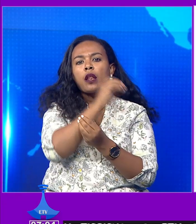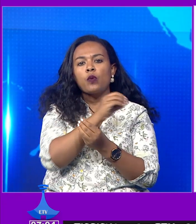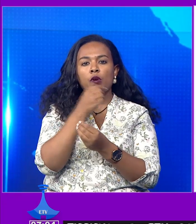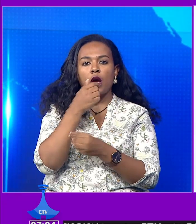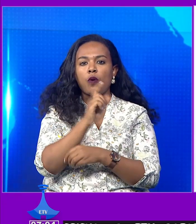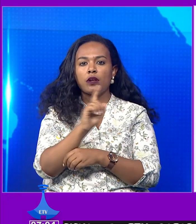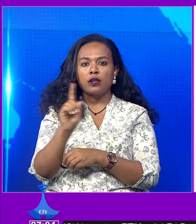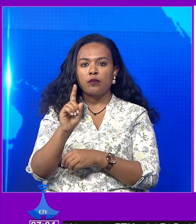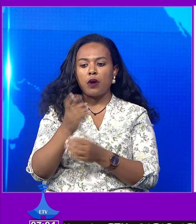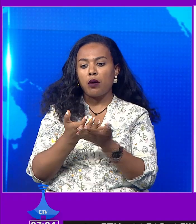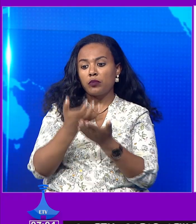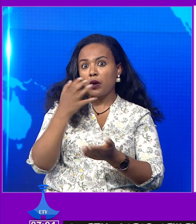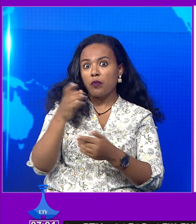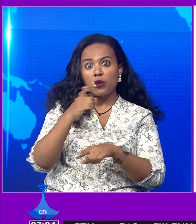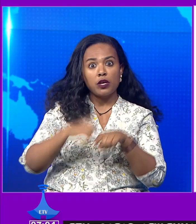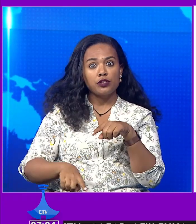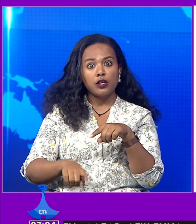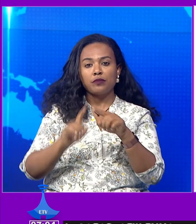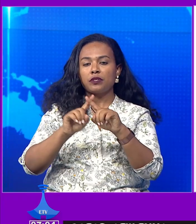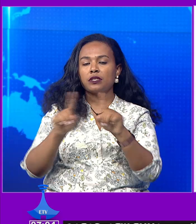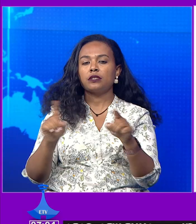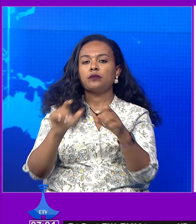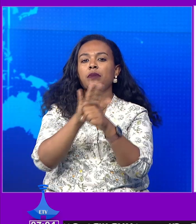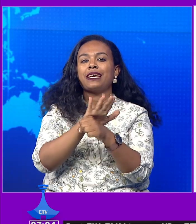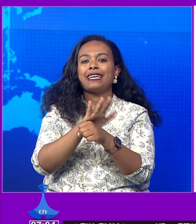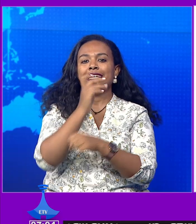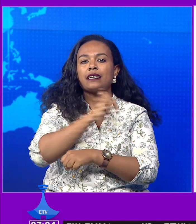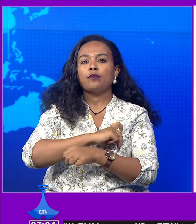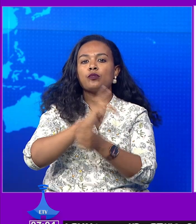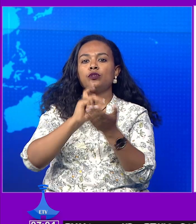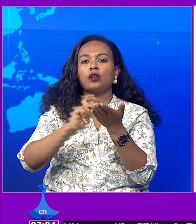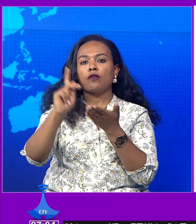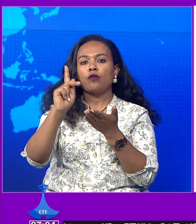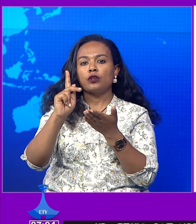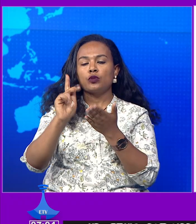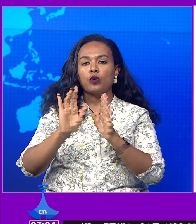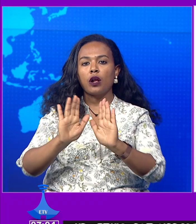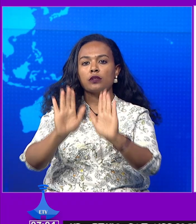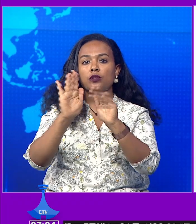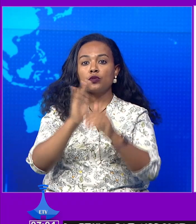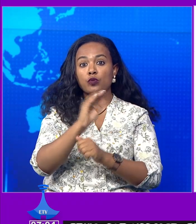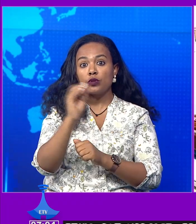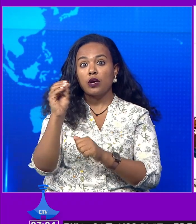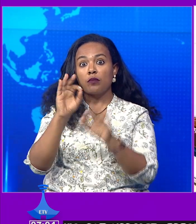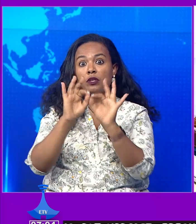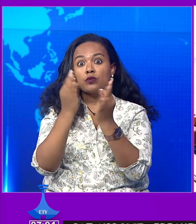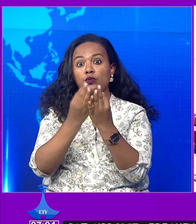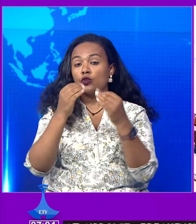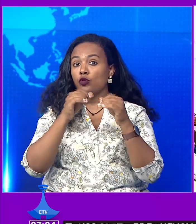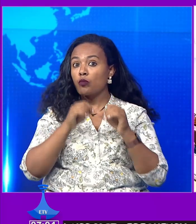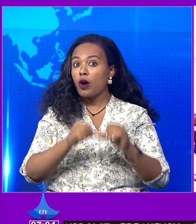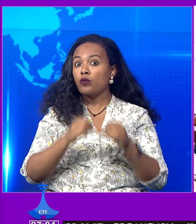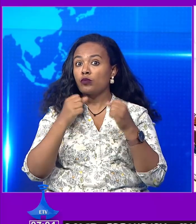አይደለም። ሀብታም ለመሆን አይቻልም፣ ግን በቂ ደሞዝ ተከፍሏቸው ራሳቸውንና ቤተሰቦቻቸውን ማኖር